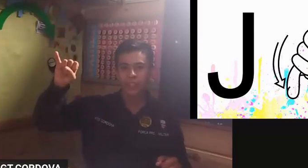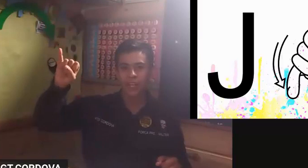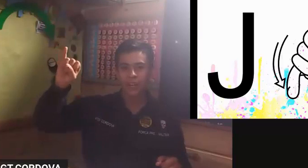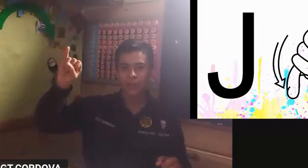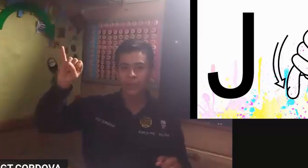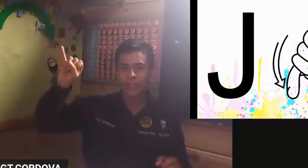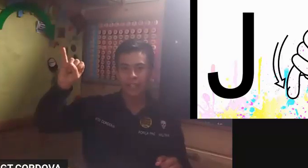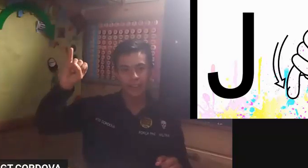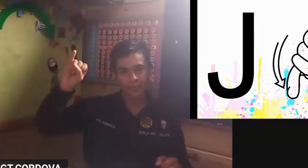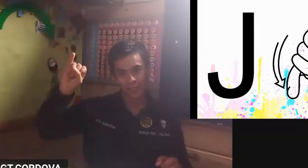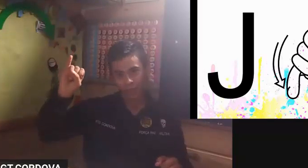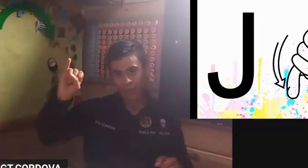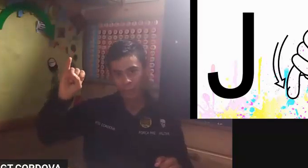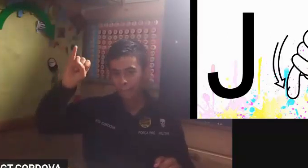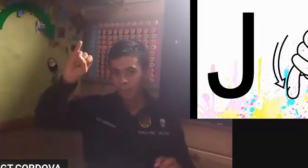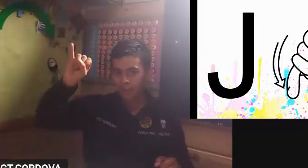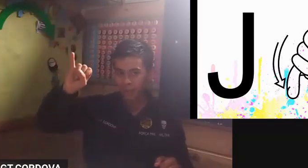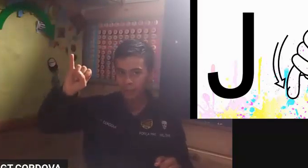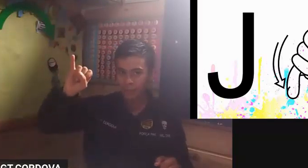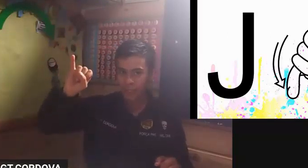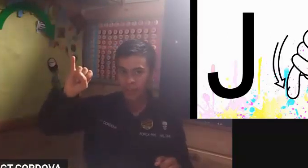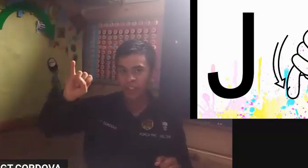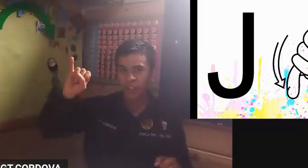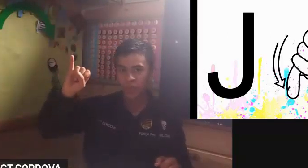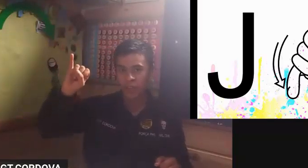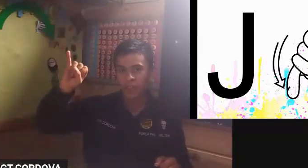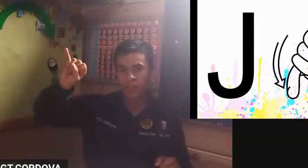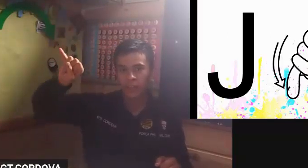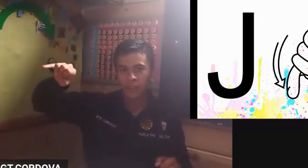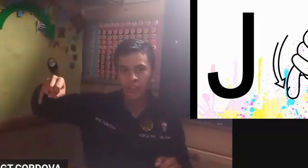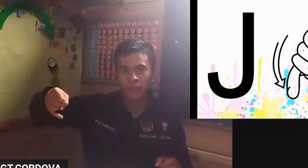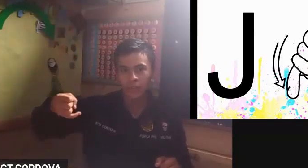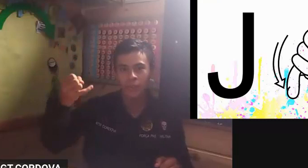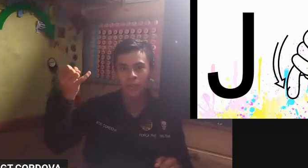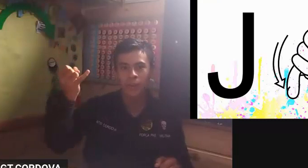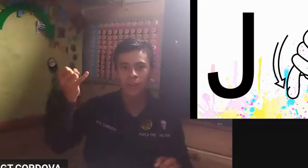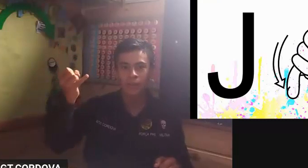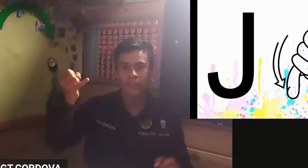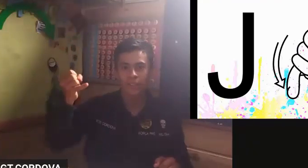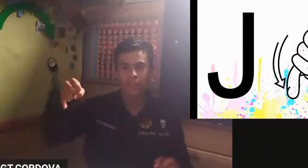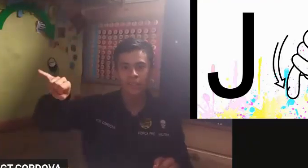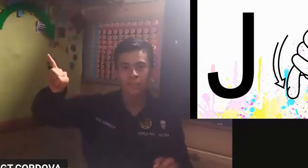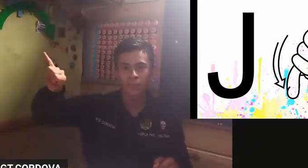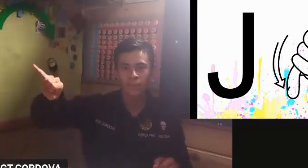deixar o I aqui, ó. Tá vendo o I? Então, imaginem o I. Vocês vão fazer esse movimento aqui,